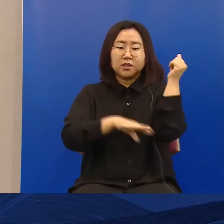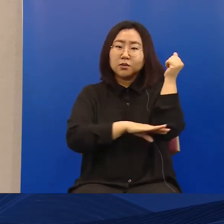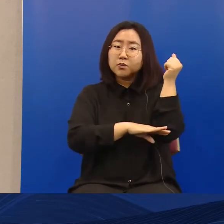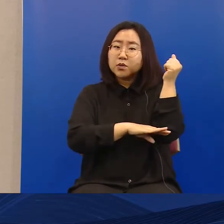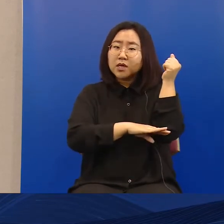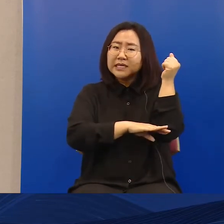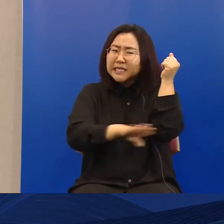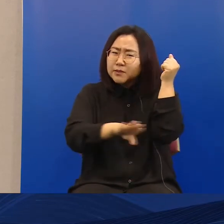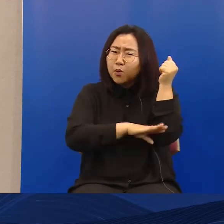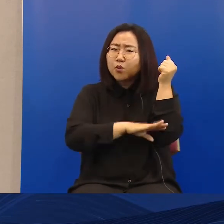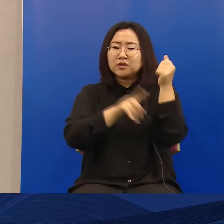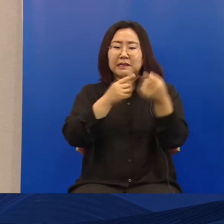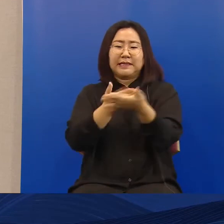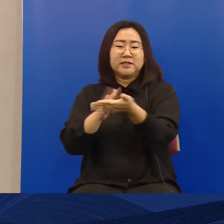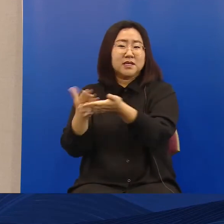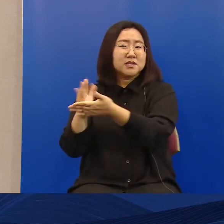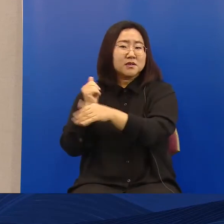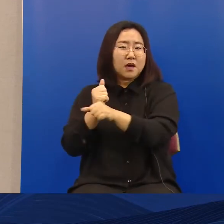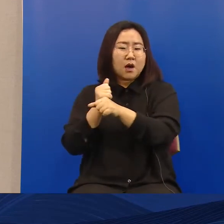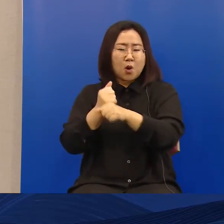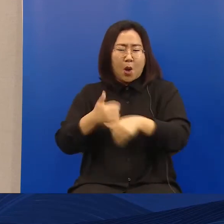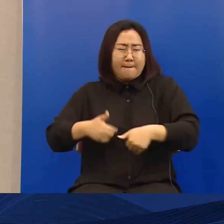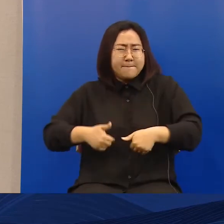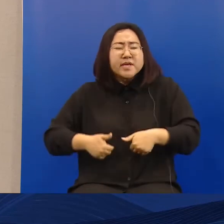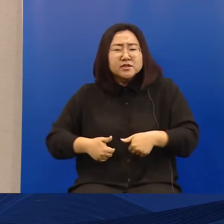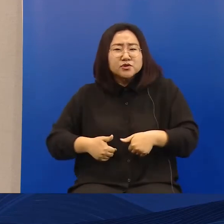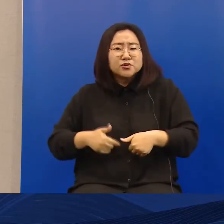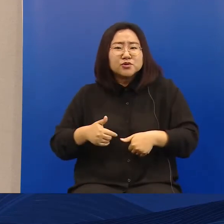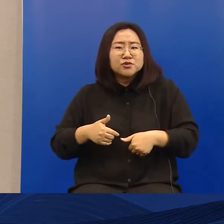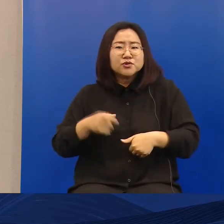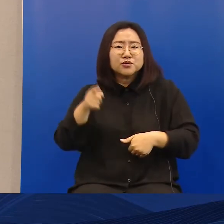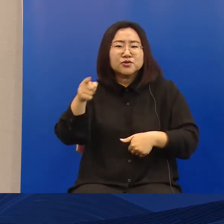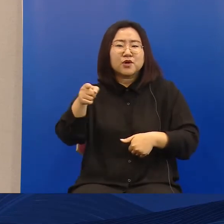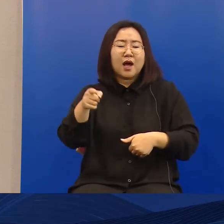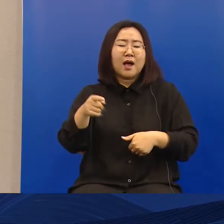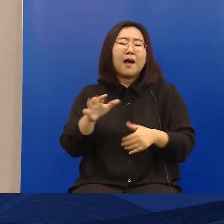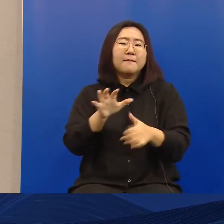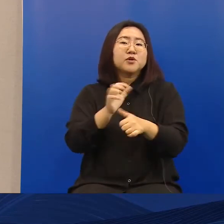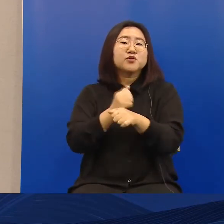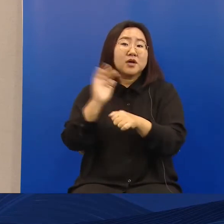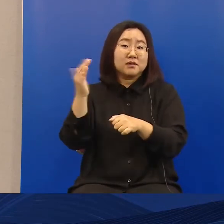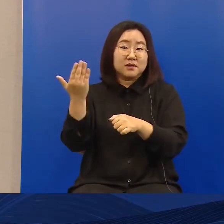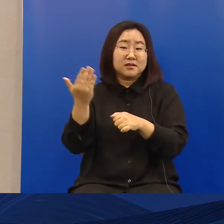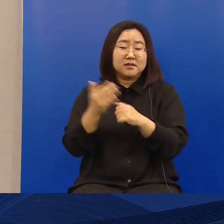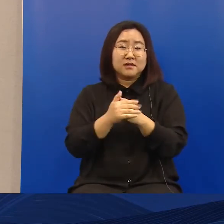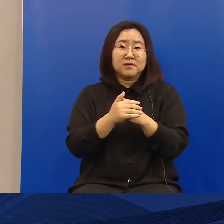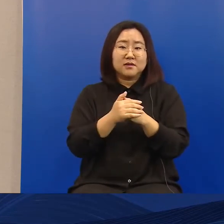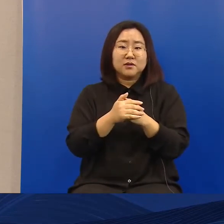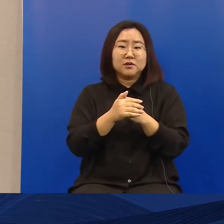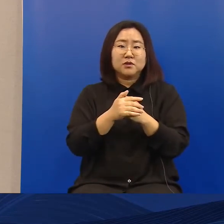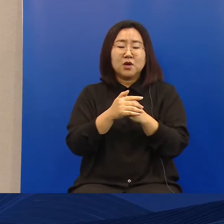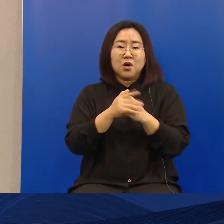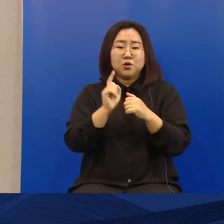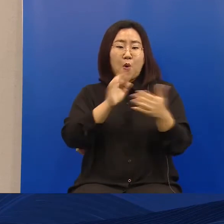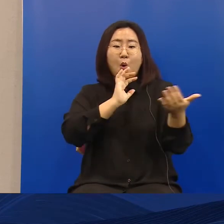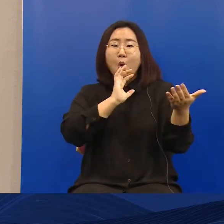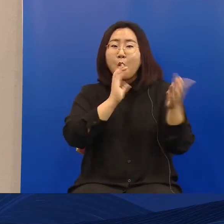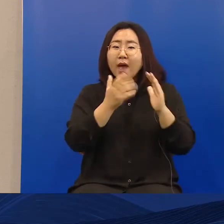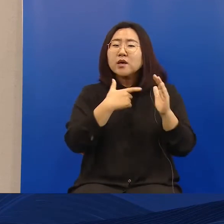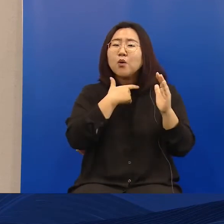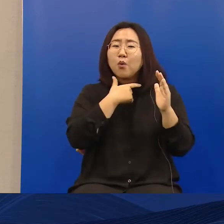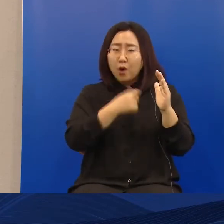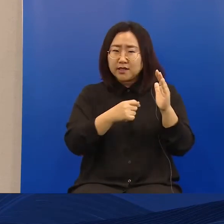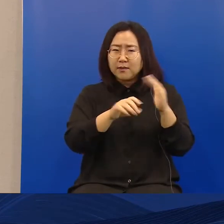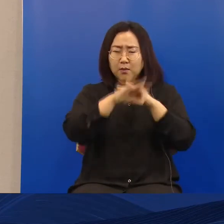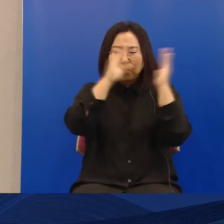표준이 개정을 거쳤고요. 그리고 필수 표준이 되고 있습니다. 리콰이어먼트가 되고 있습니다. 그래서 컴플라이언스를 원하는 국가들은요. 해당